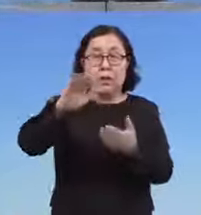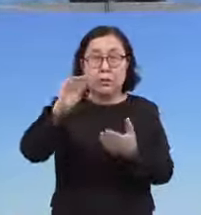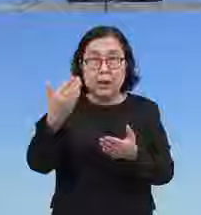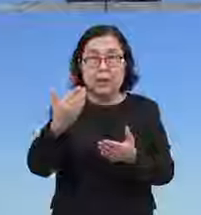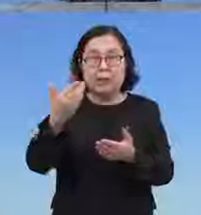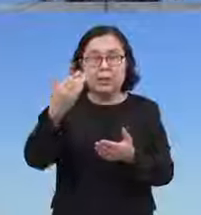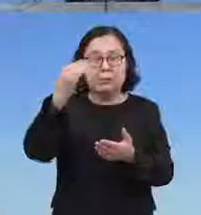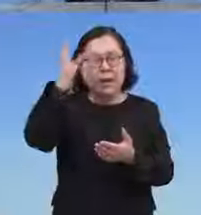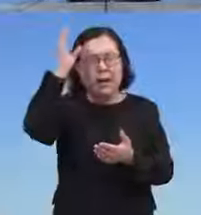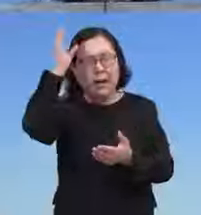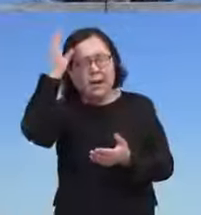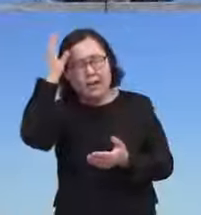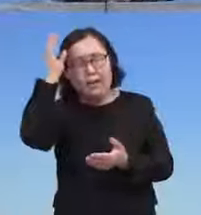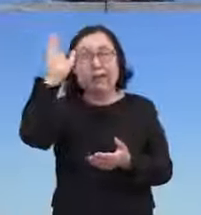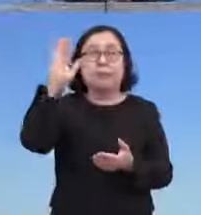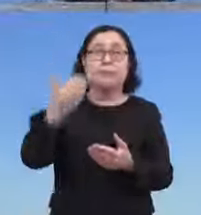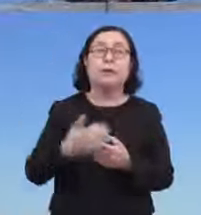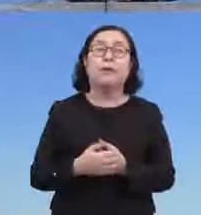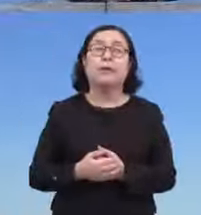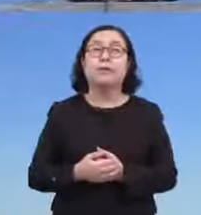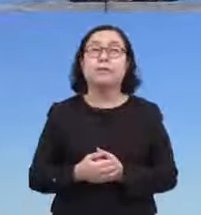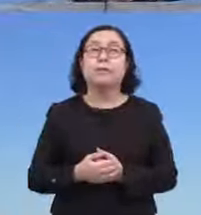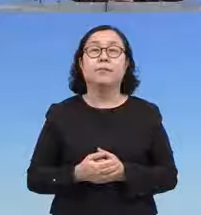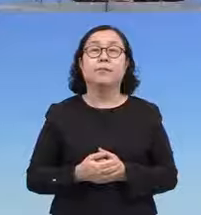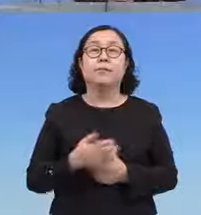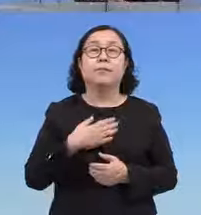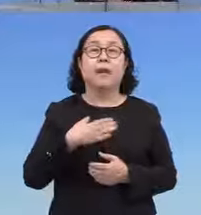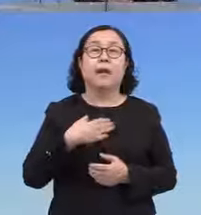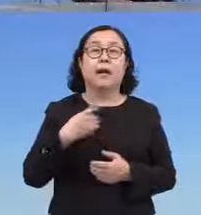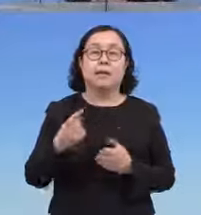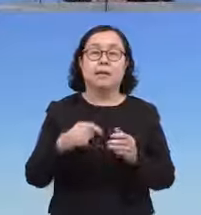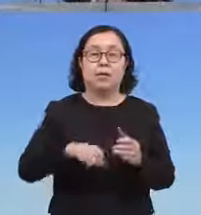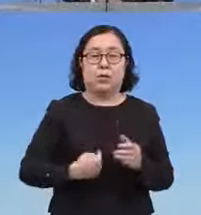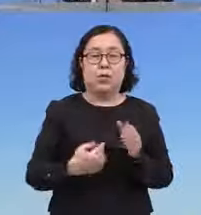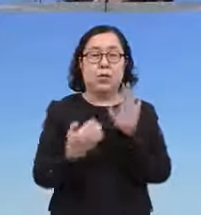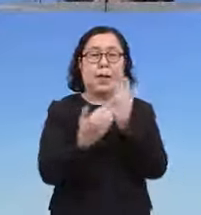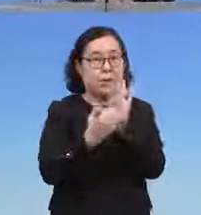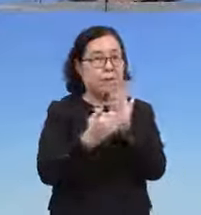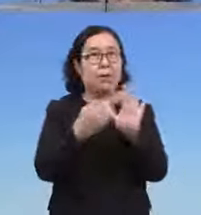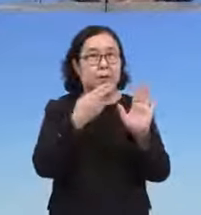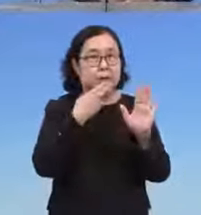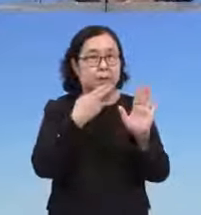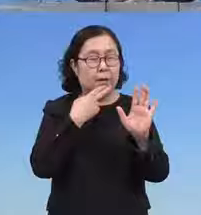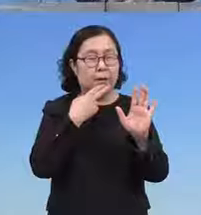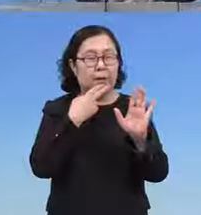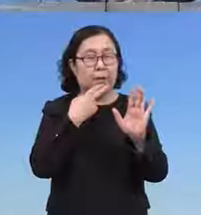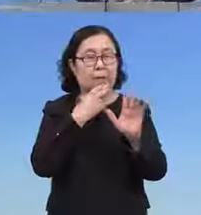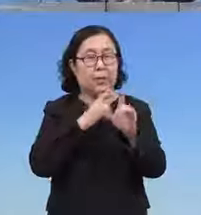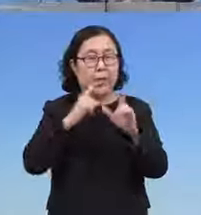가슴이 벅차오를 때가 한두 번이 아니에요. 내가 그걸 방해만 하지 않는다면.